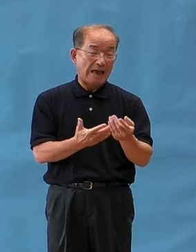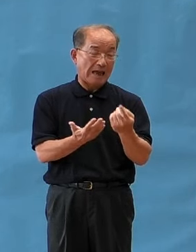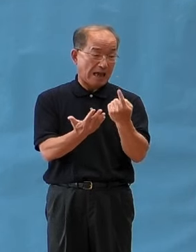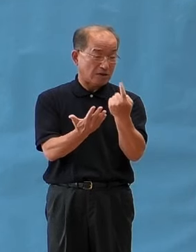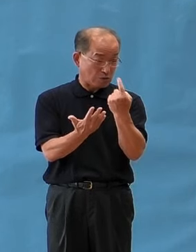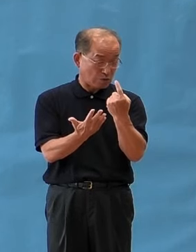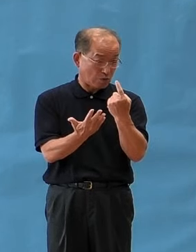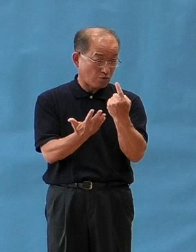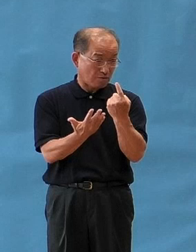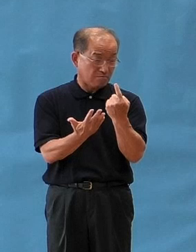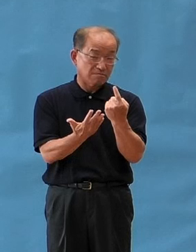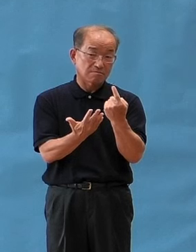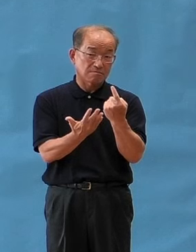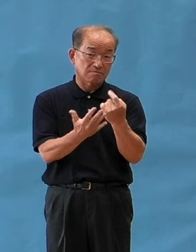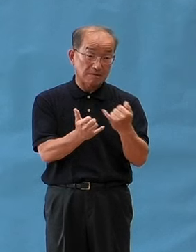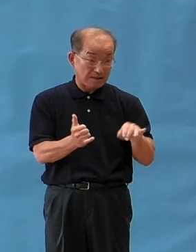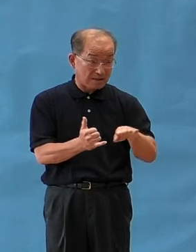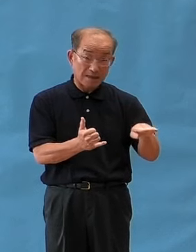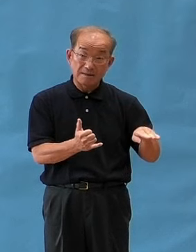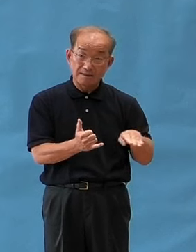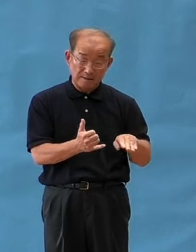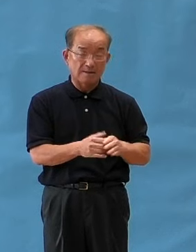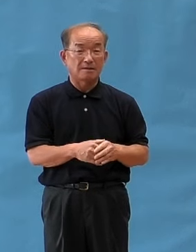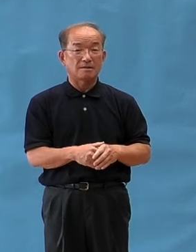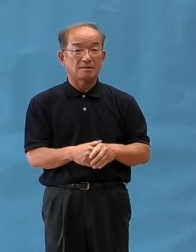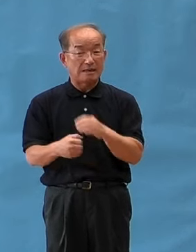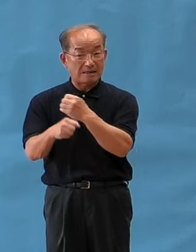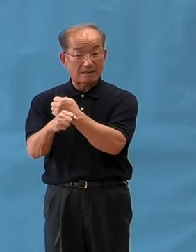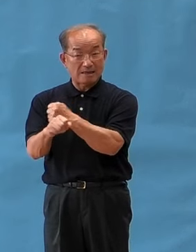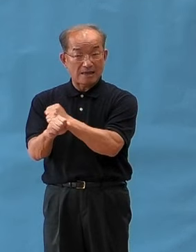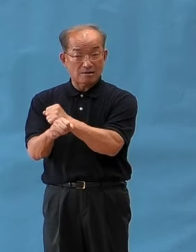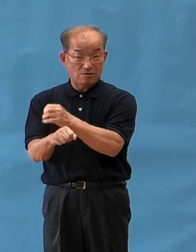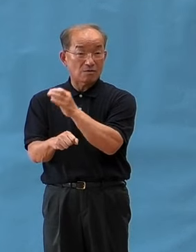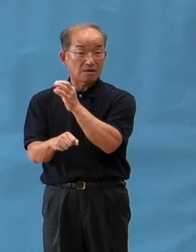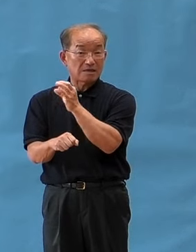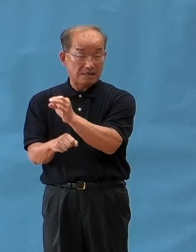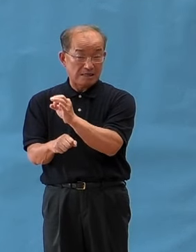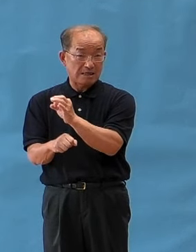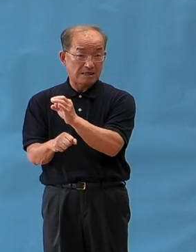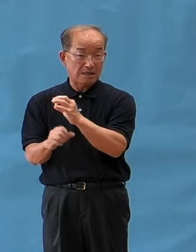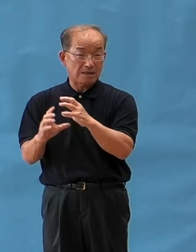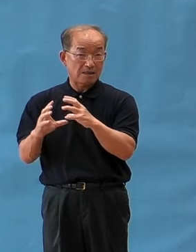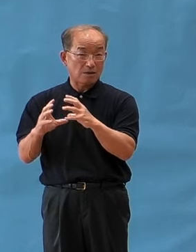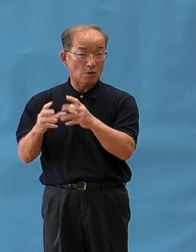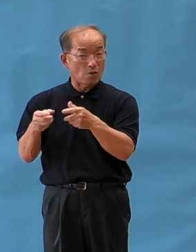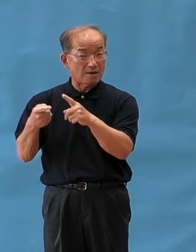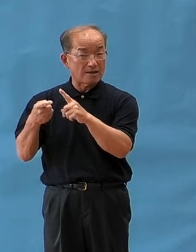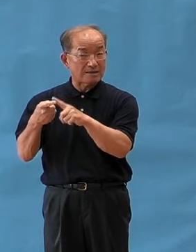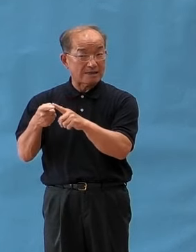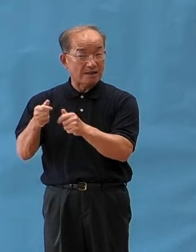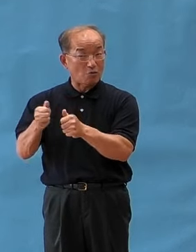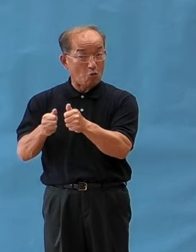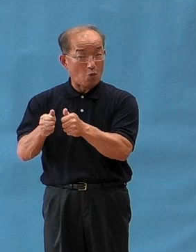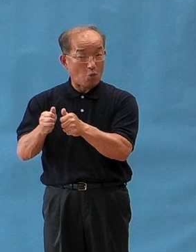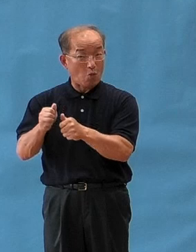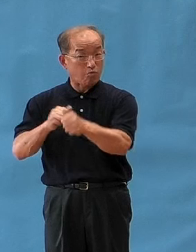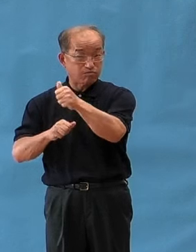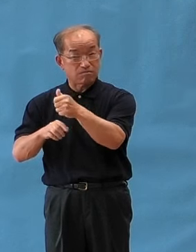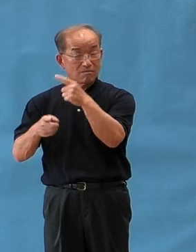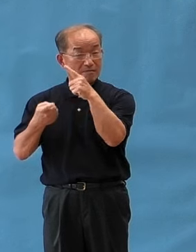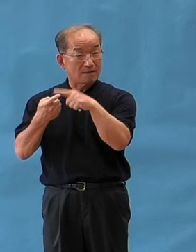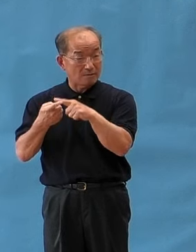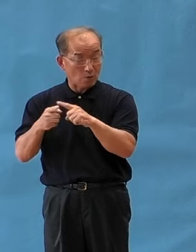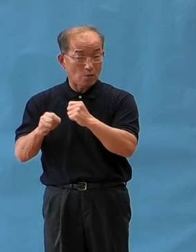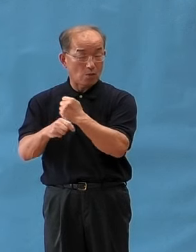に、研究費、国際 的な競争に勝ち抜くような